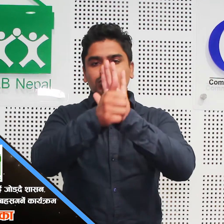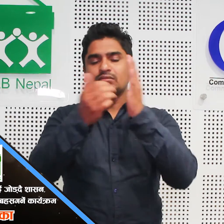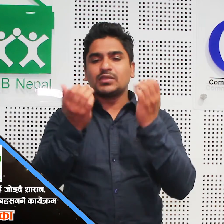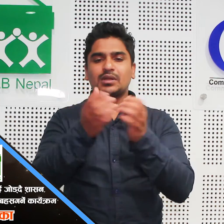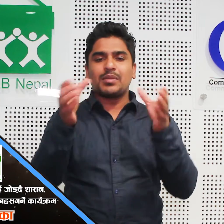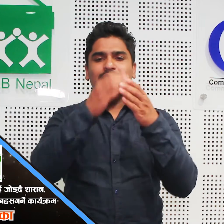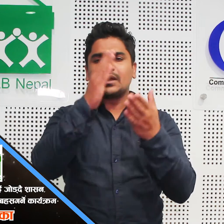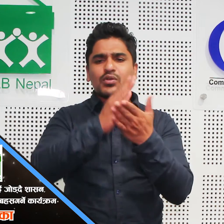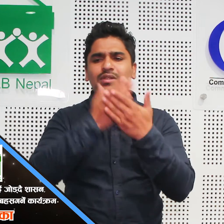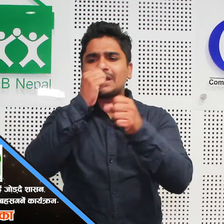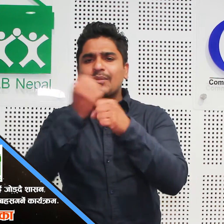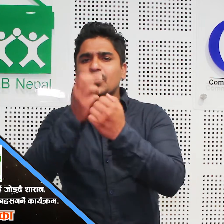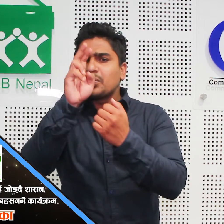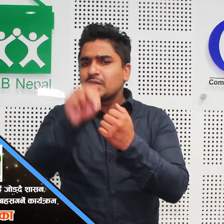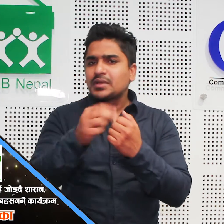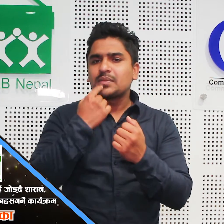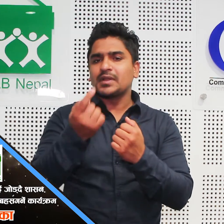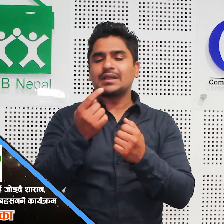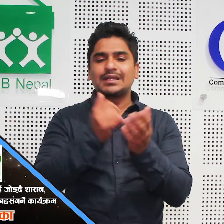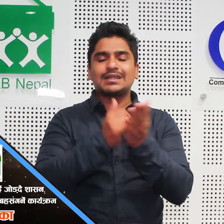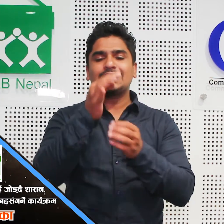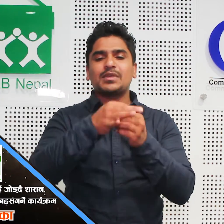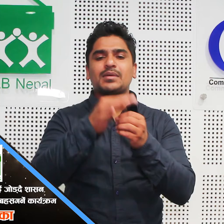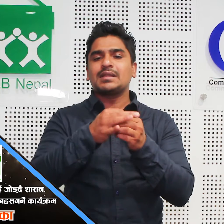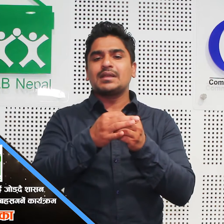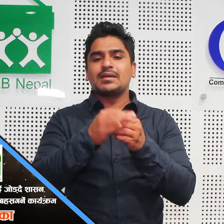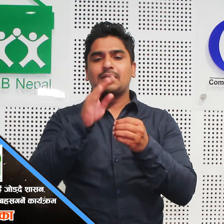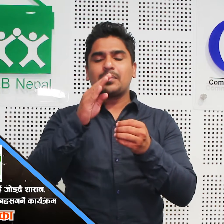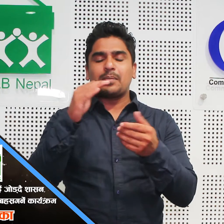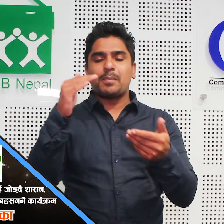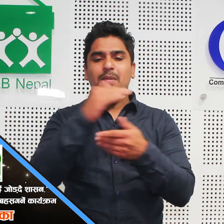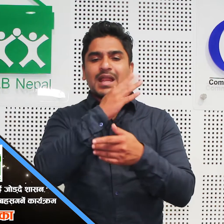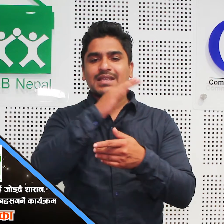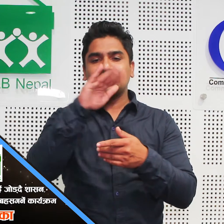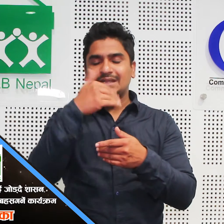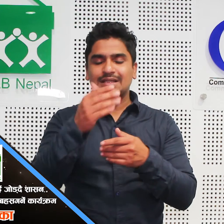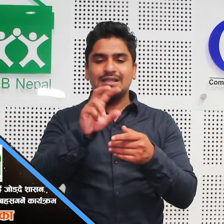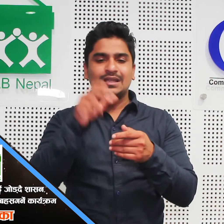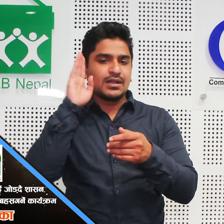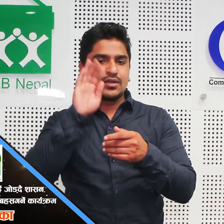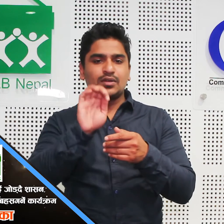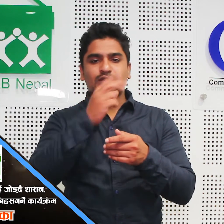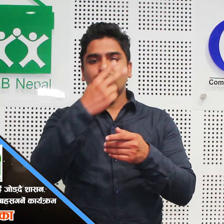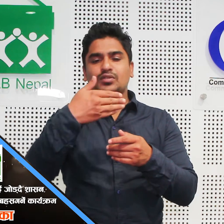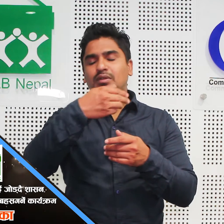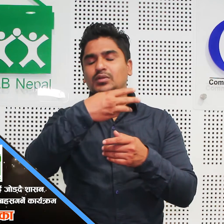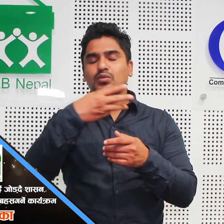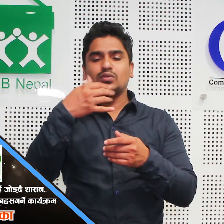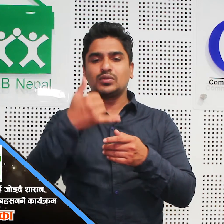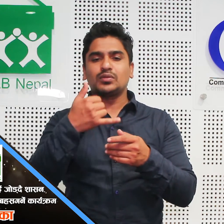पालिकाले कसरी काम गर्नुपर्छ भनेर कृषि व्यवसायी बालकृष्ण बस्नेतलाई रेडियो सैलुङ दोलखाका साथी बुना